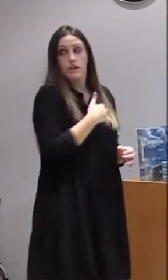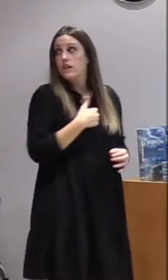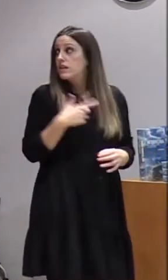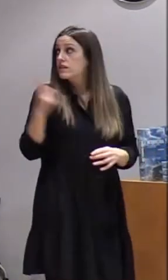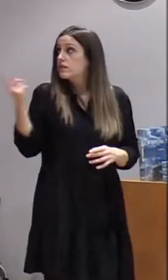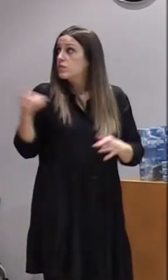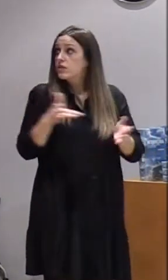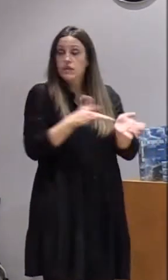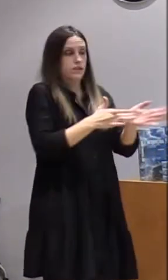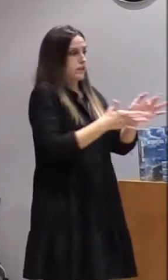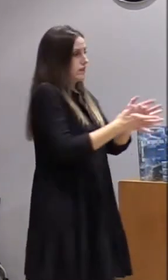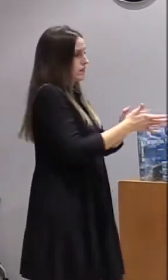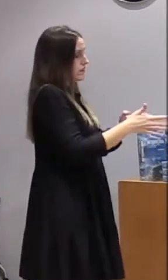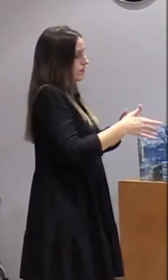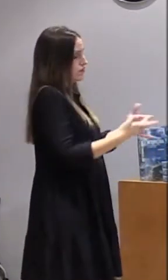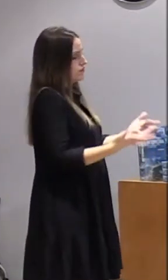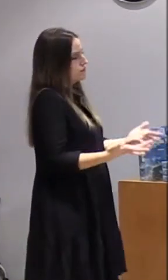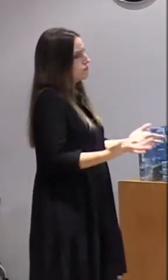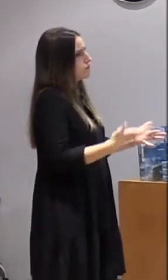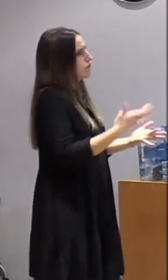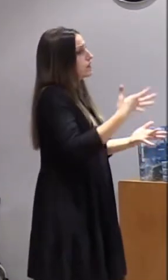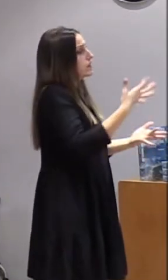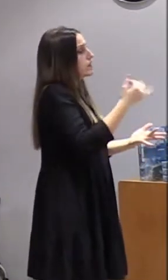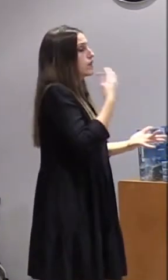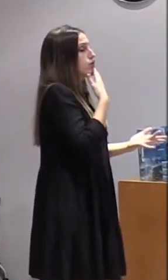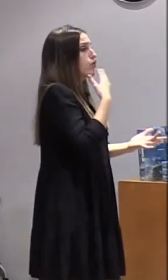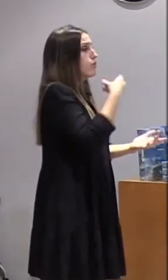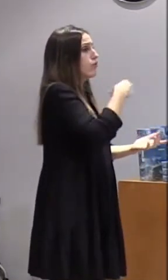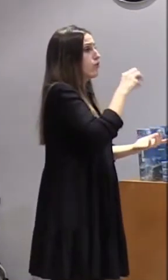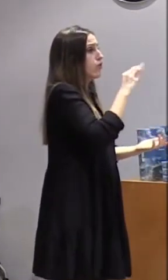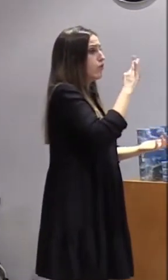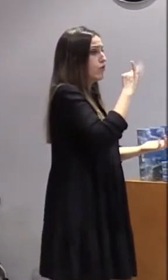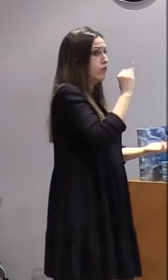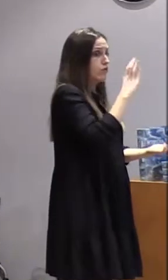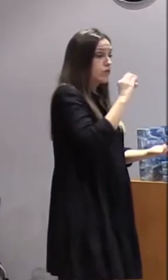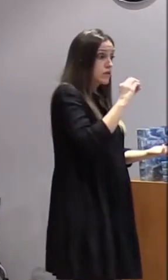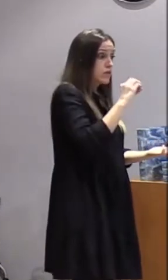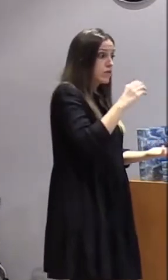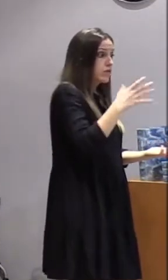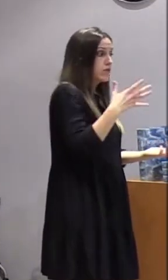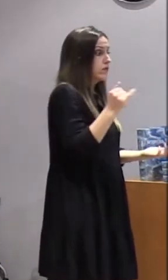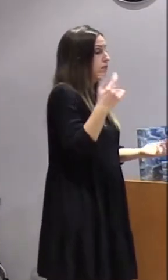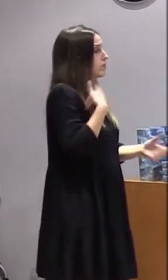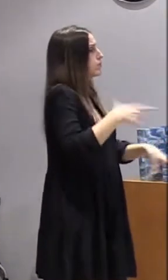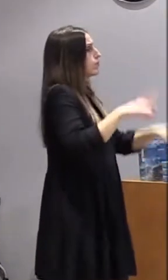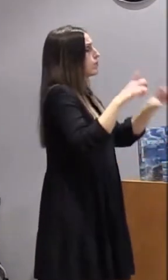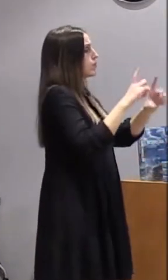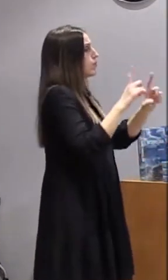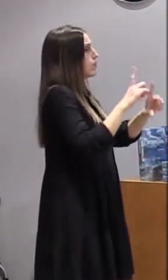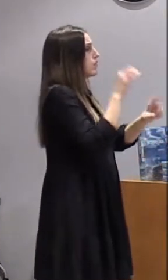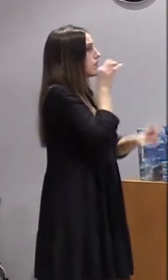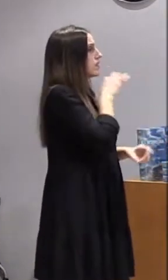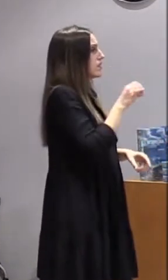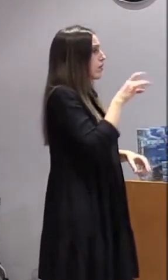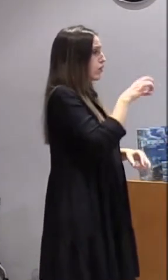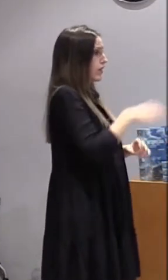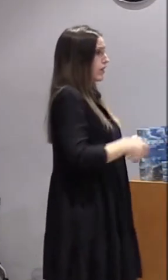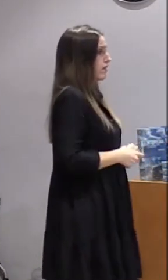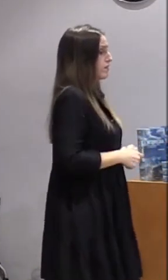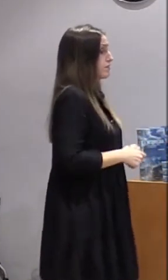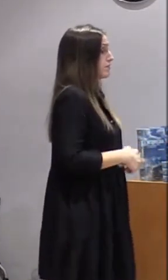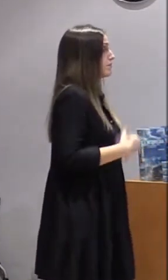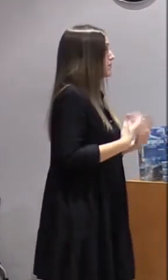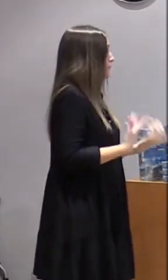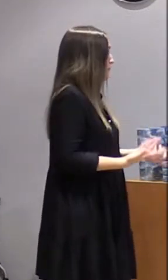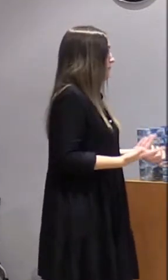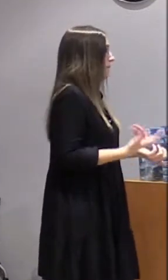yacente, un aspecto gótico. Estamos hablando de un cuadro del siglo XV, por lo